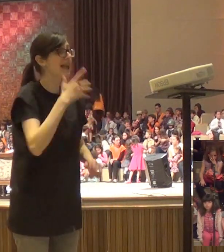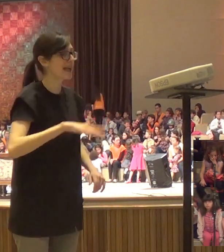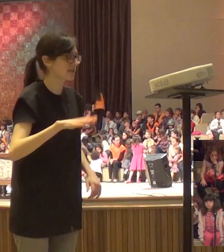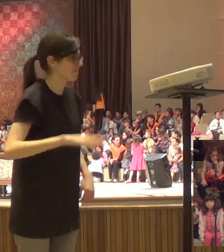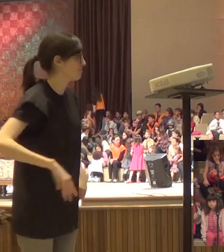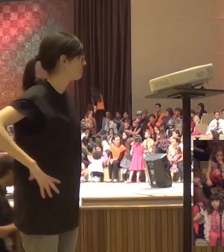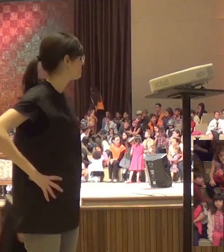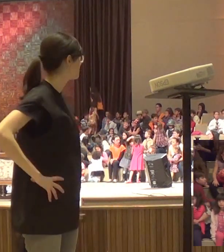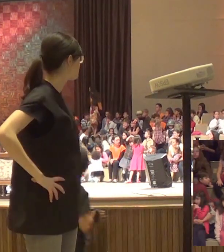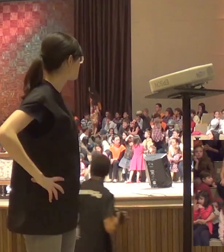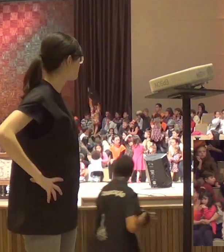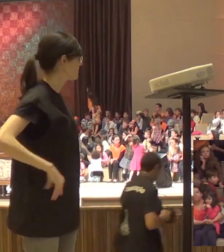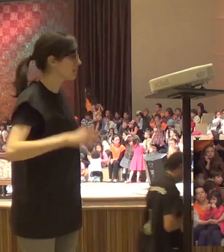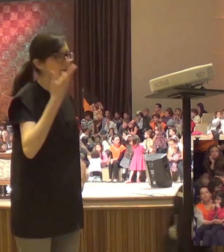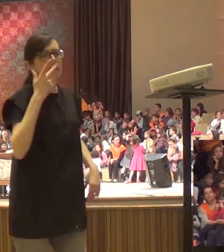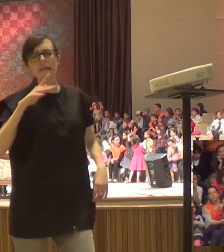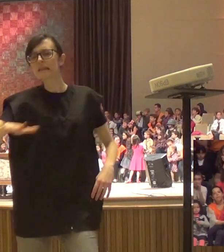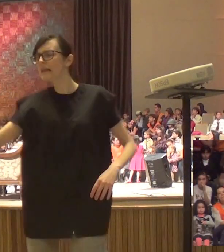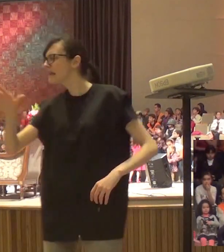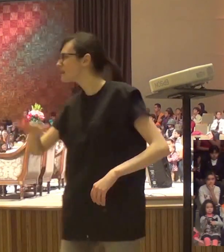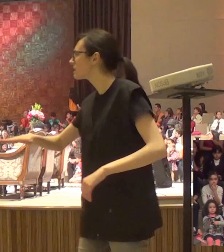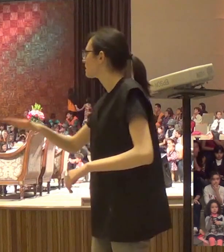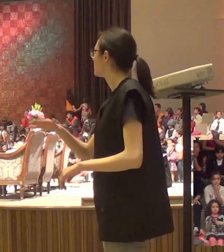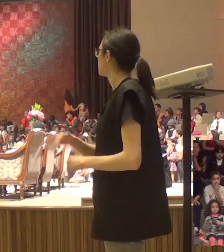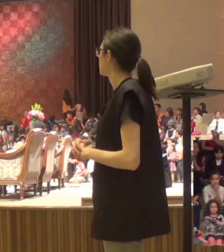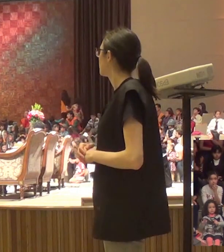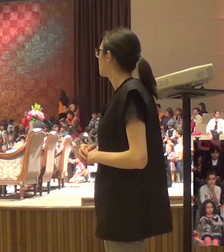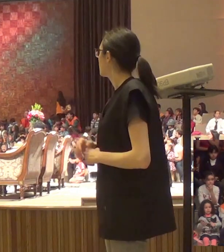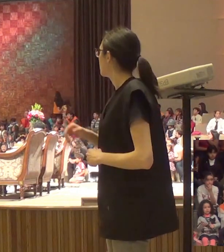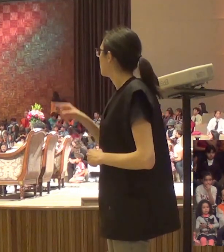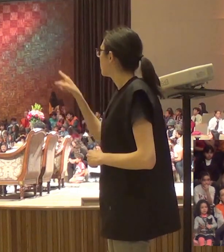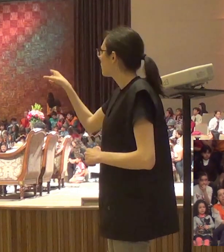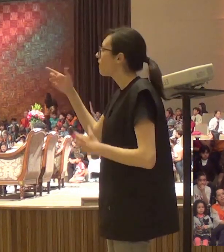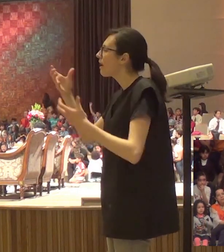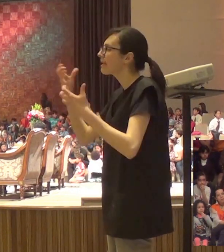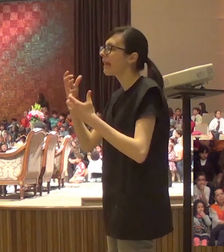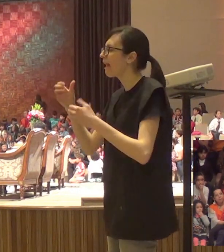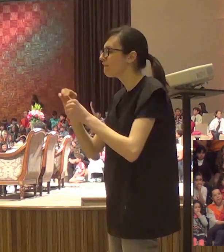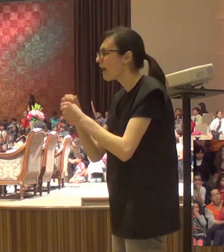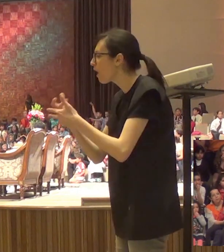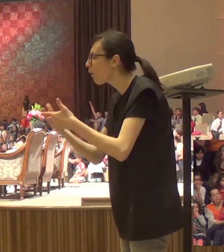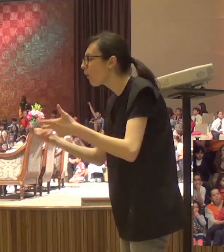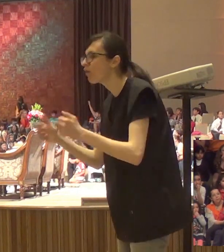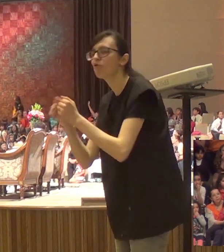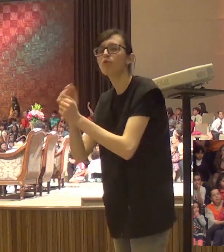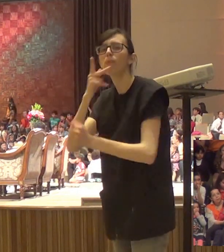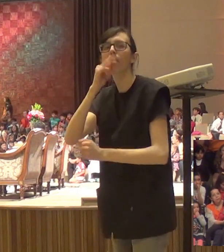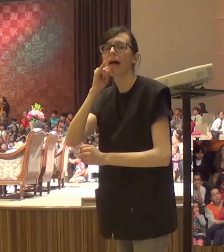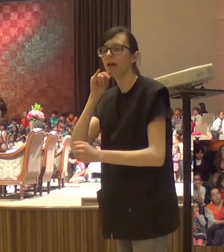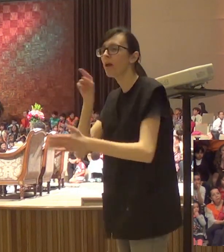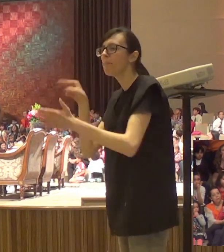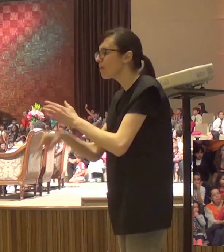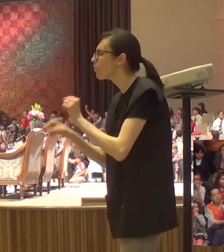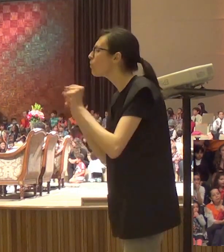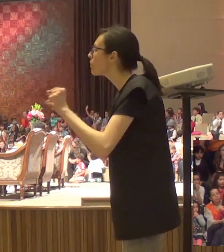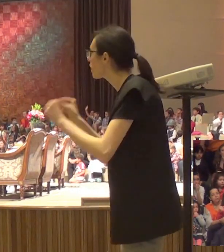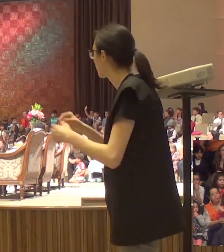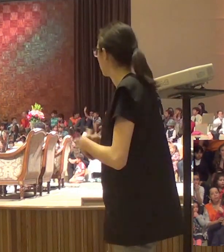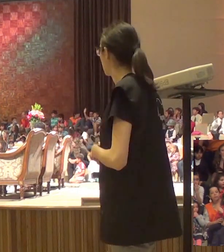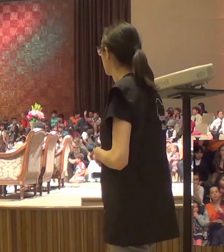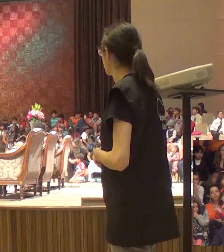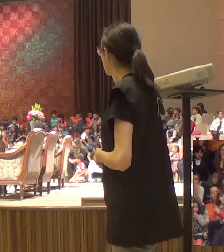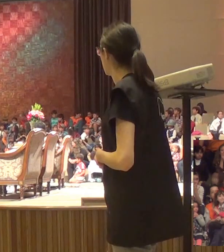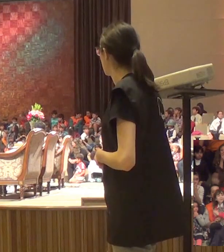nessa história. Eu vou perguntar para vocês, crianças, me dá uma dica de uma coisa que você queria fazer com o papai, uma coisa